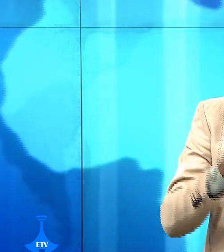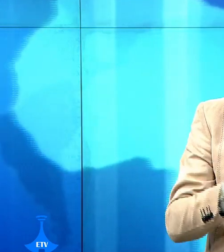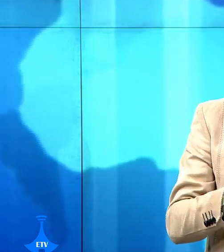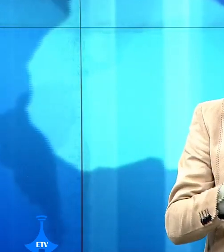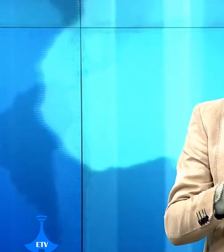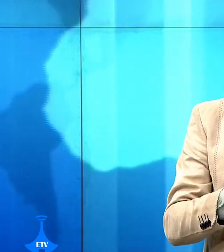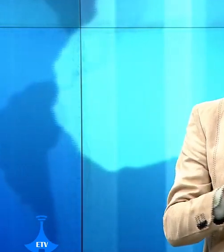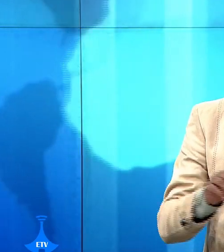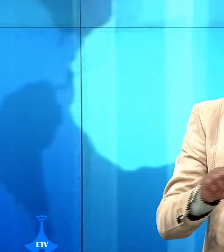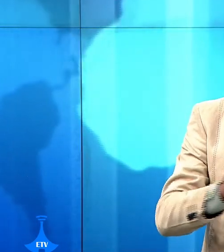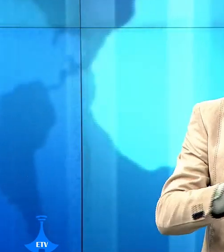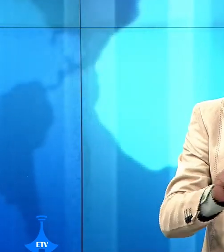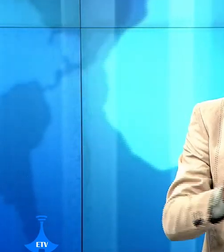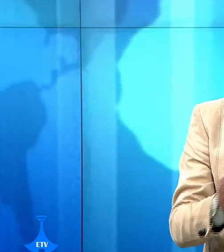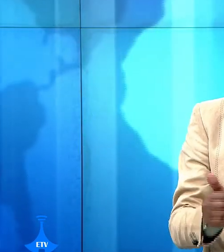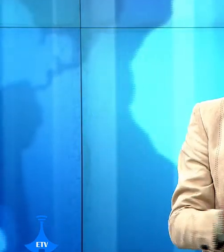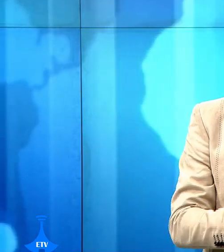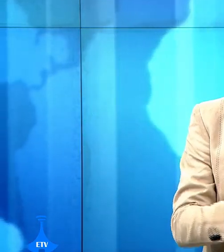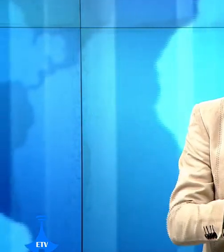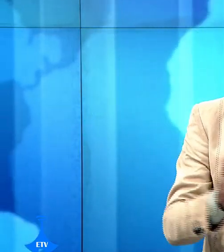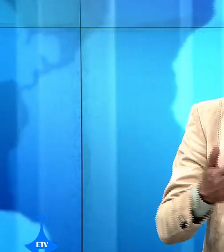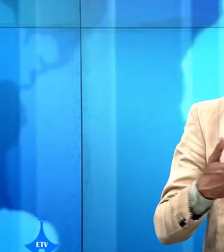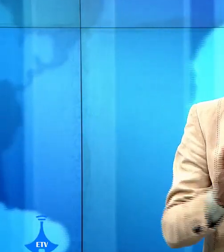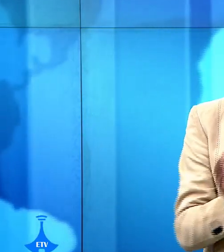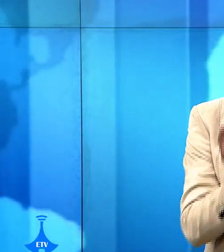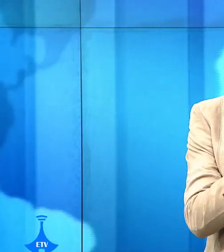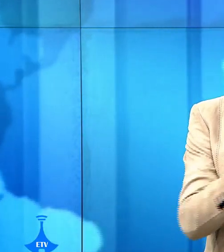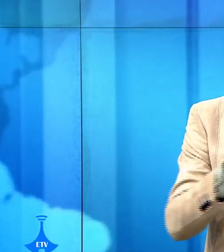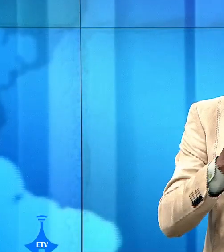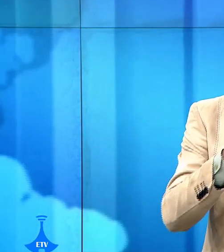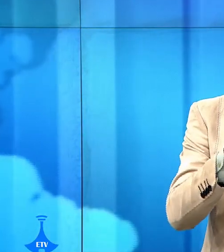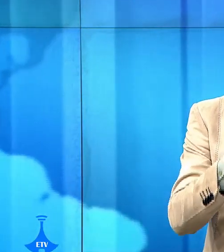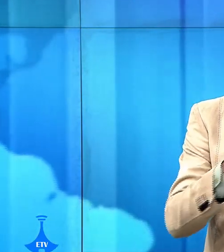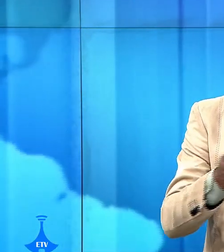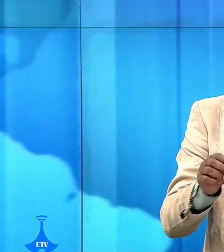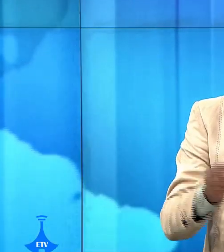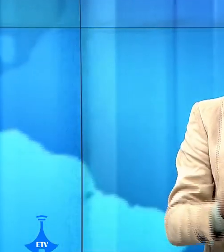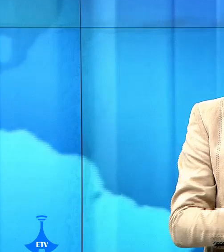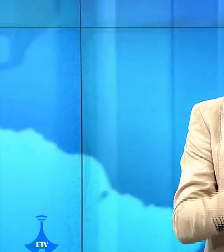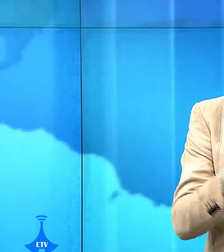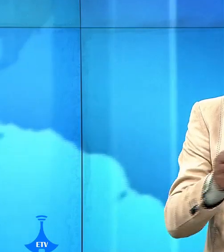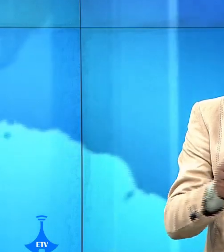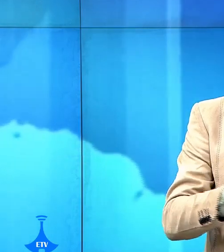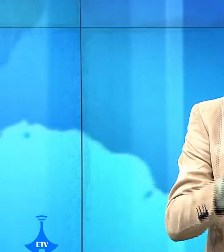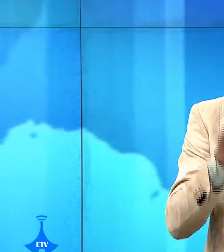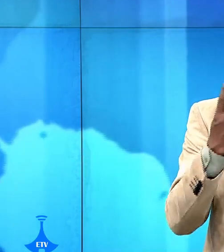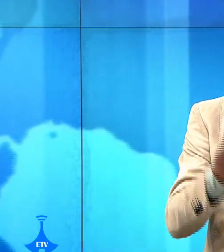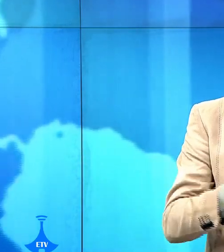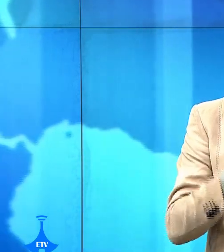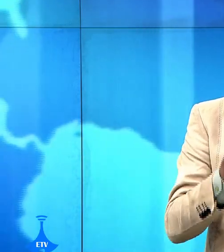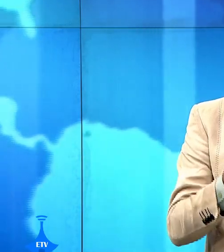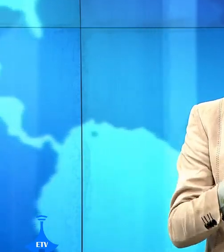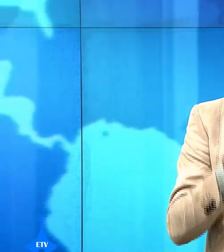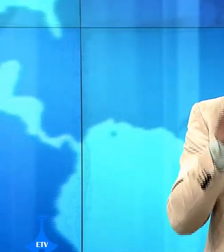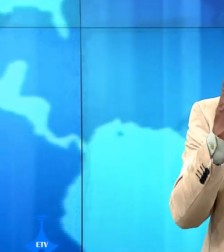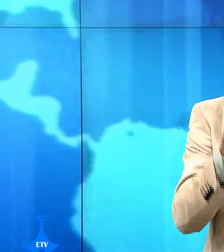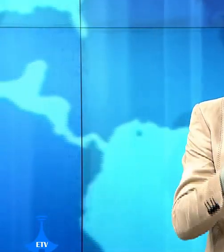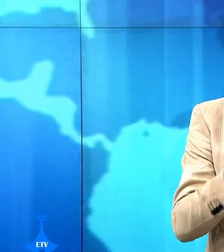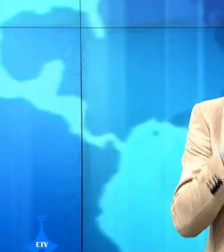የባህር ዳር ከተማ አስተዳደራቸውን የተከታተሉ ያሉ የብልጽግና አመራሮች የልማት እንቅስቃሴ